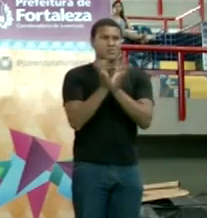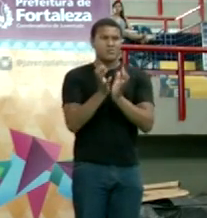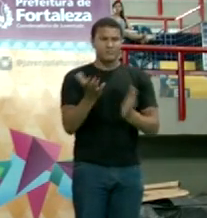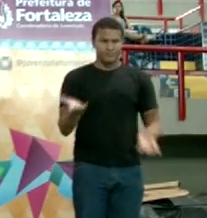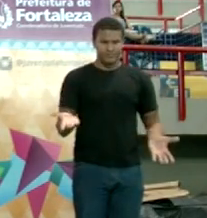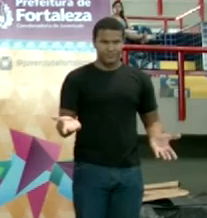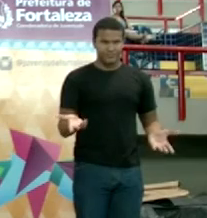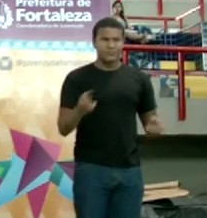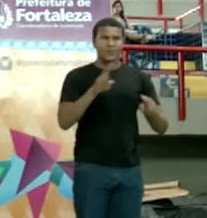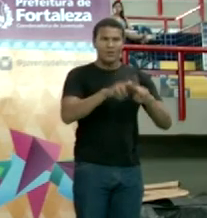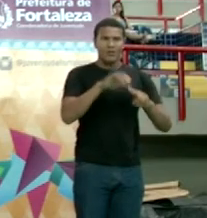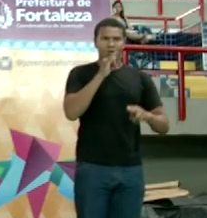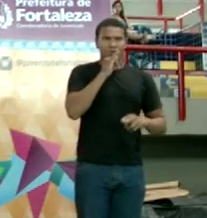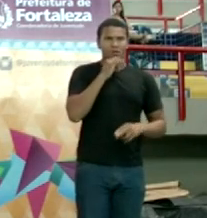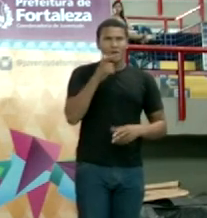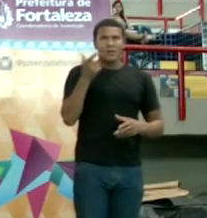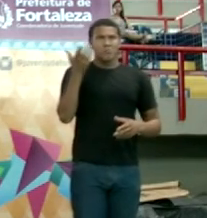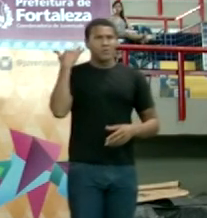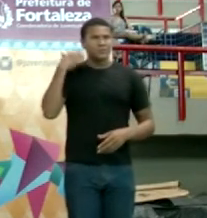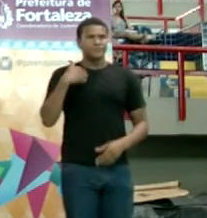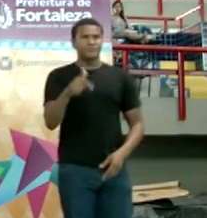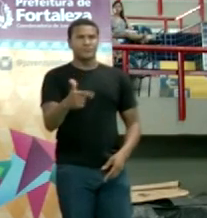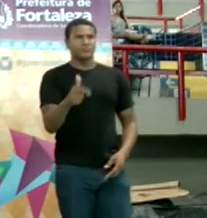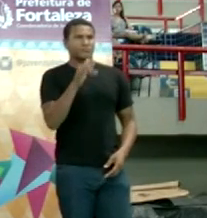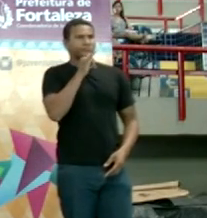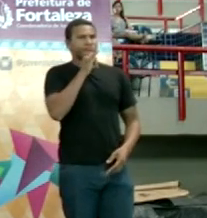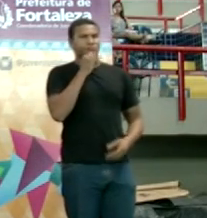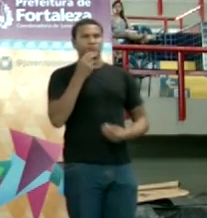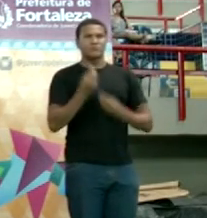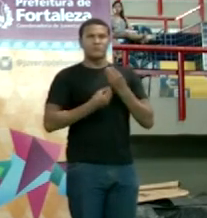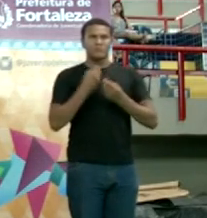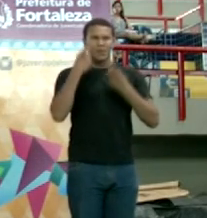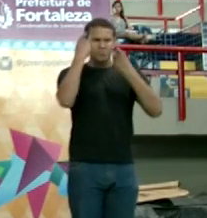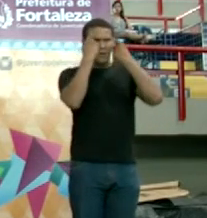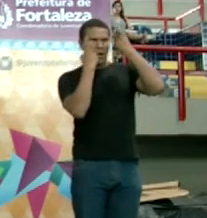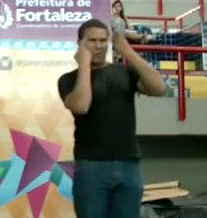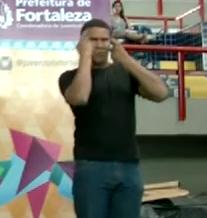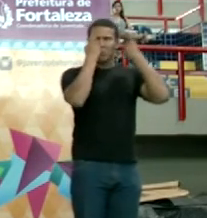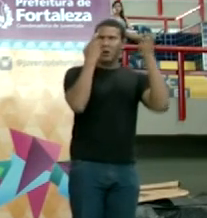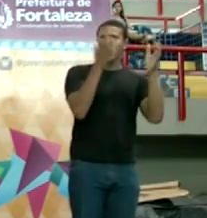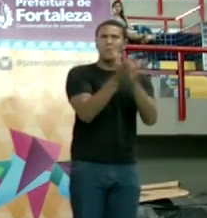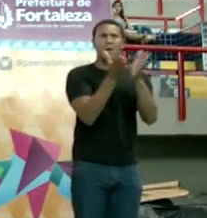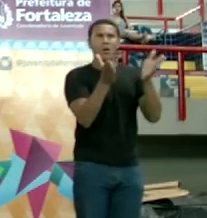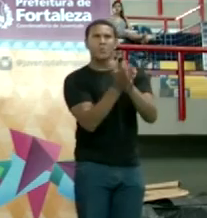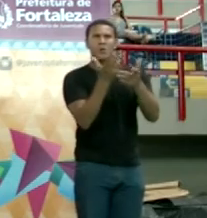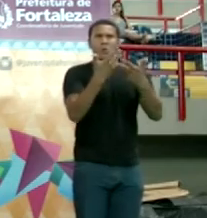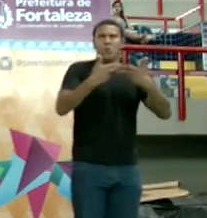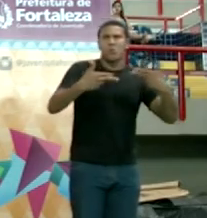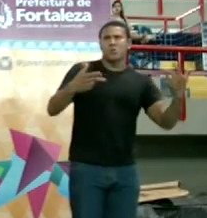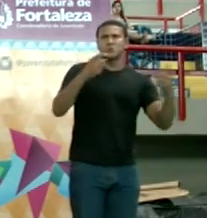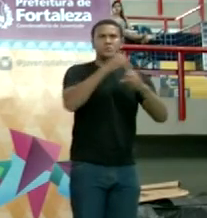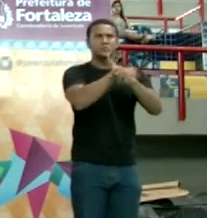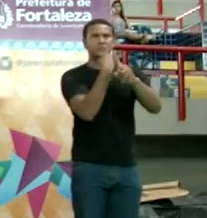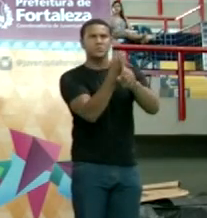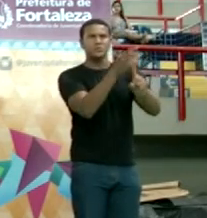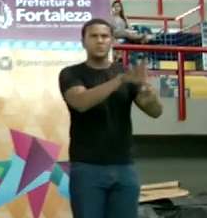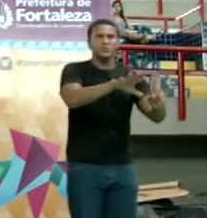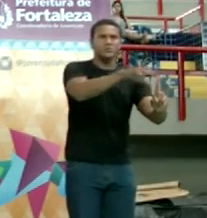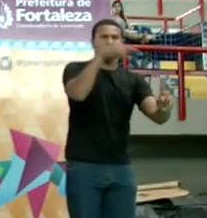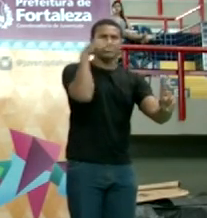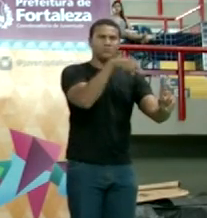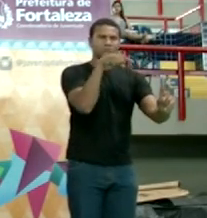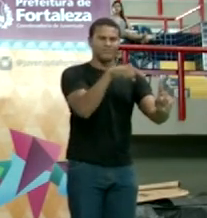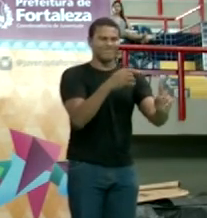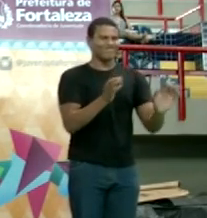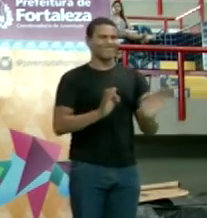nenhum partido naquele momento em que estava preocupado com as causas populares. Então, tanto o Partido Liberal quanto o